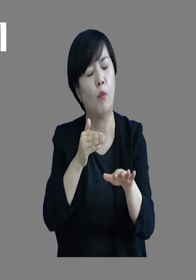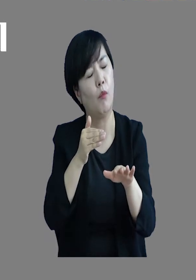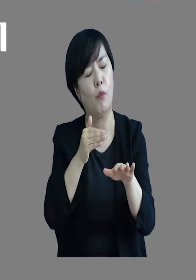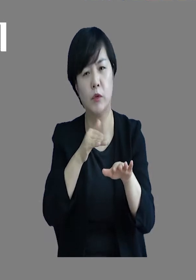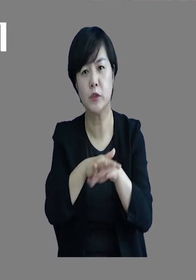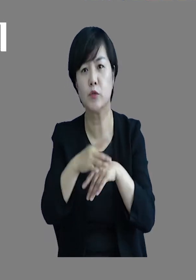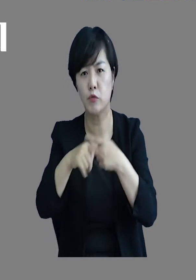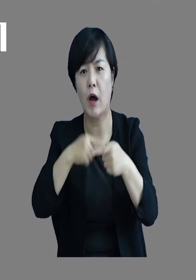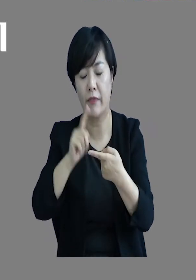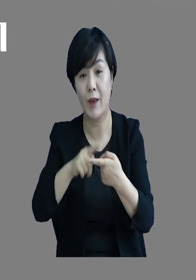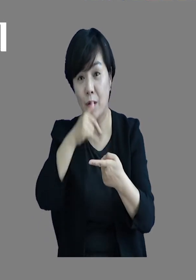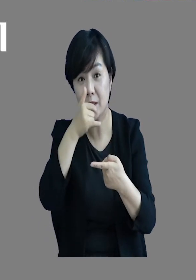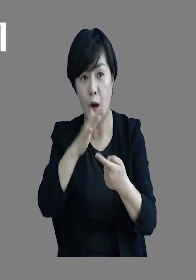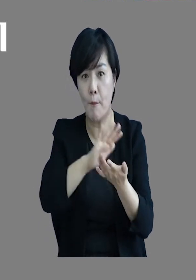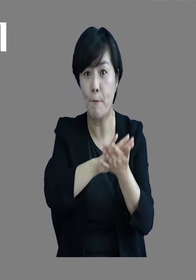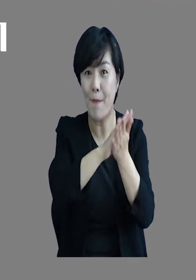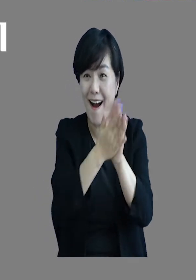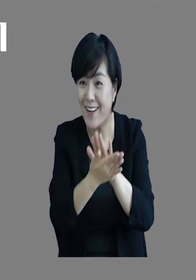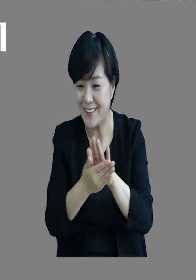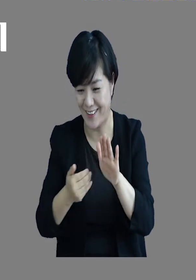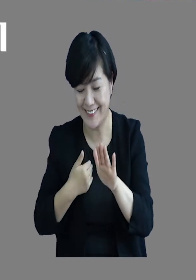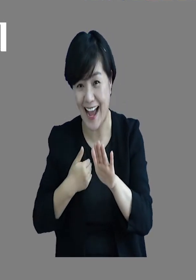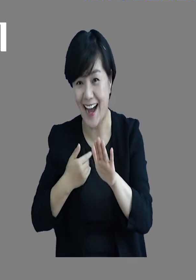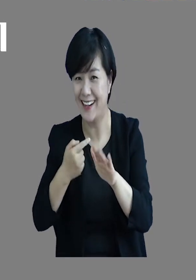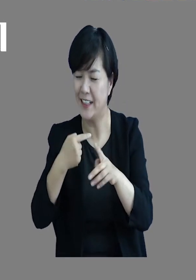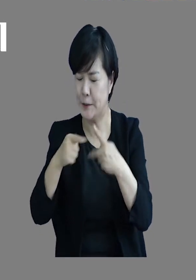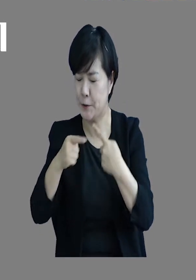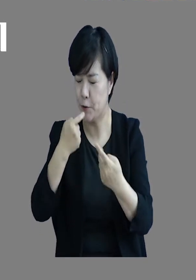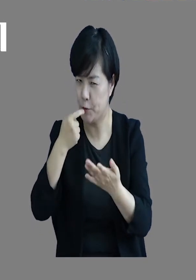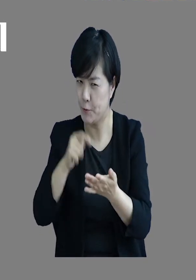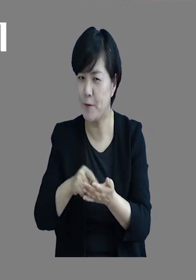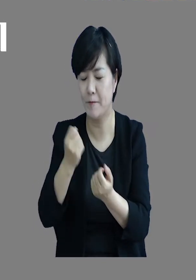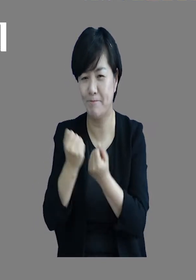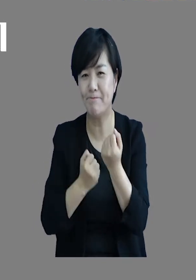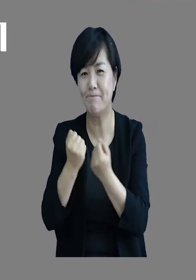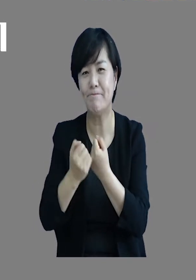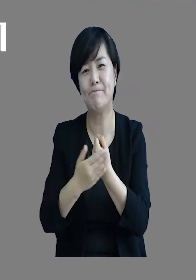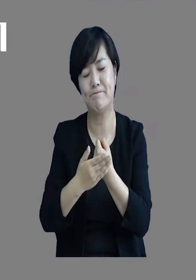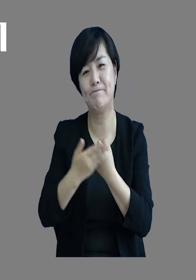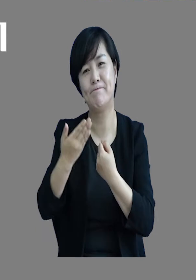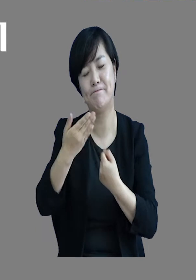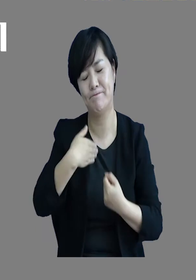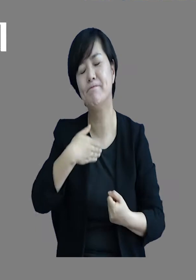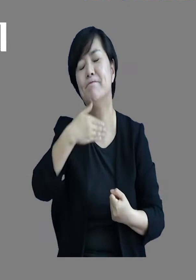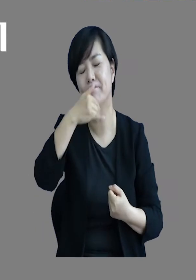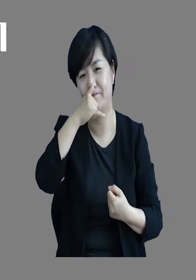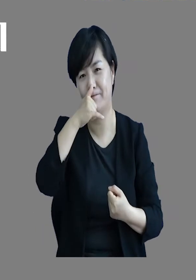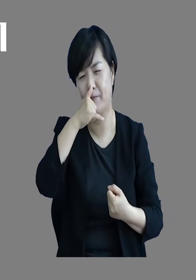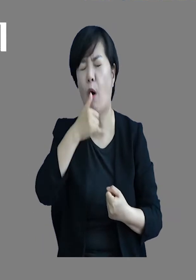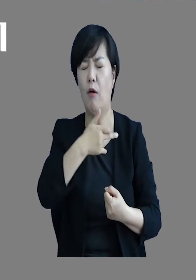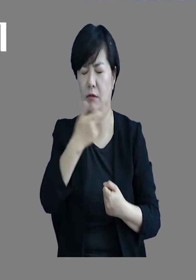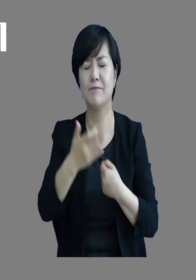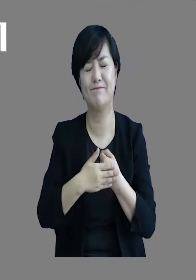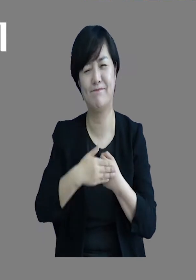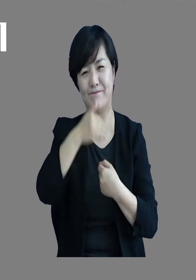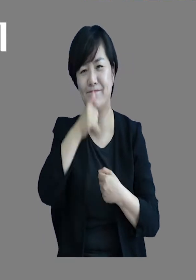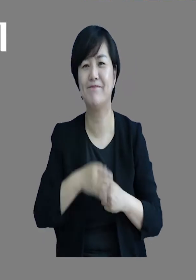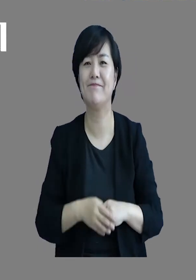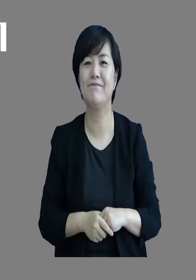수화라고 하는데 그런 걸 확 바꿔서 저희들이 이해하기 쉽게 잘 설명을 해주고 그런 부분이 굉장히 크게 도움을 받고